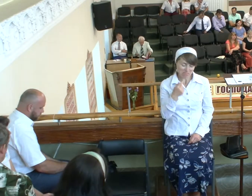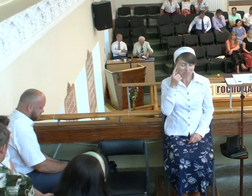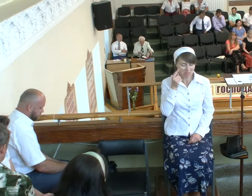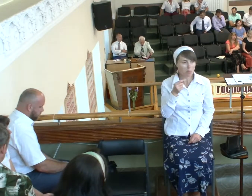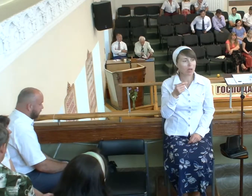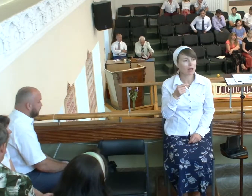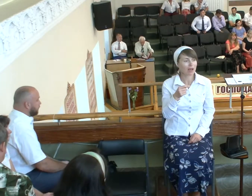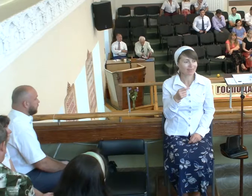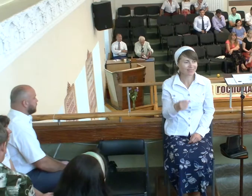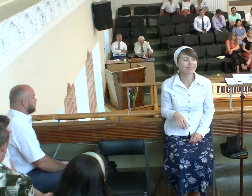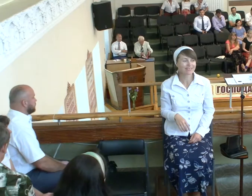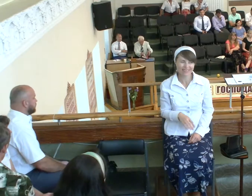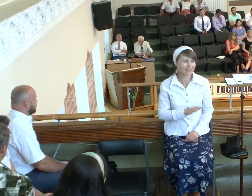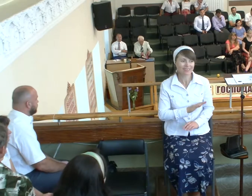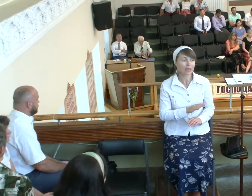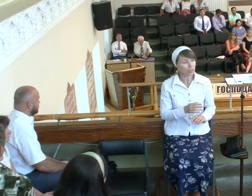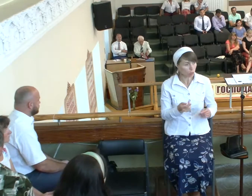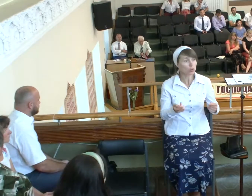Господь Спаситель мой.